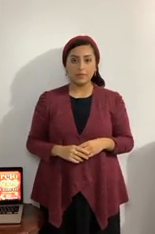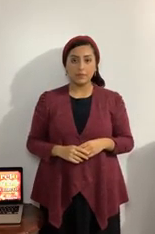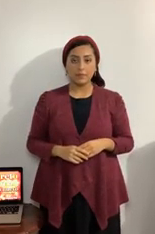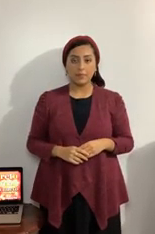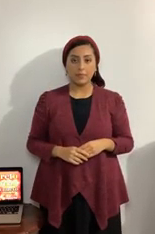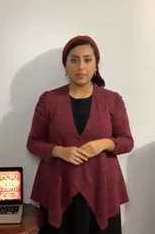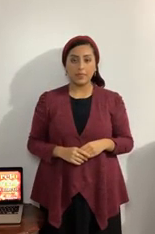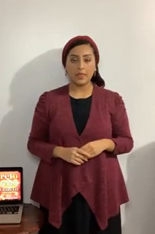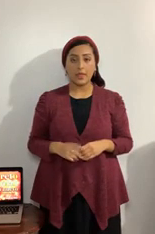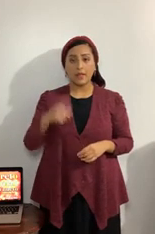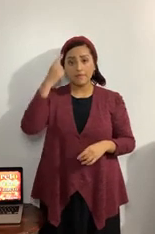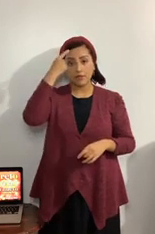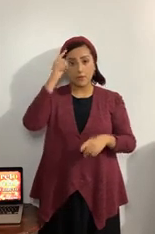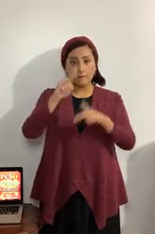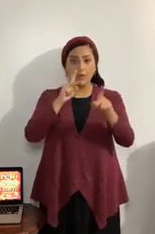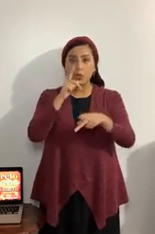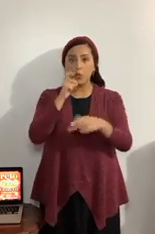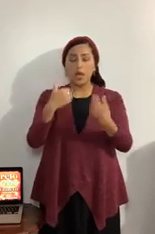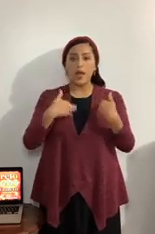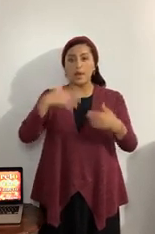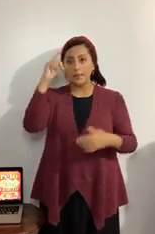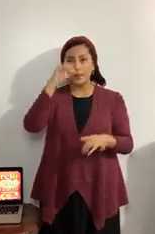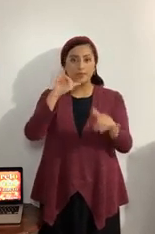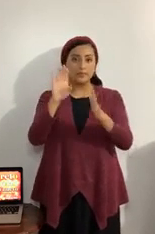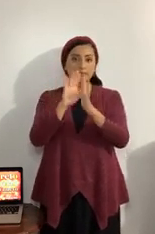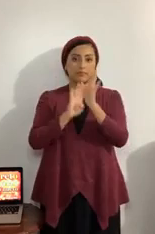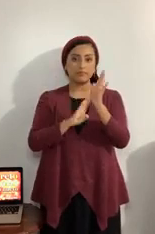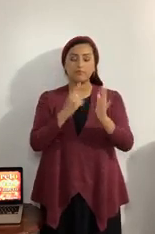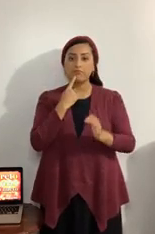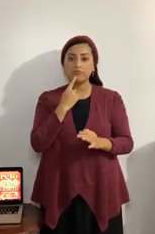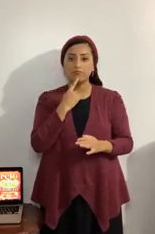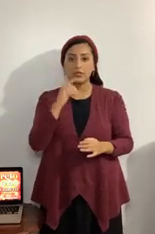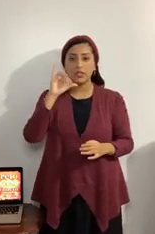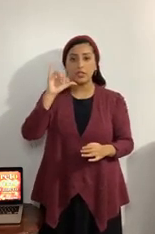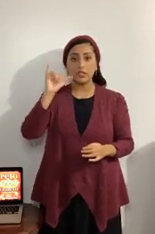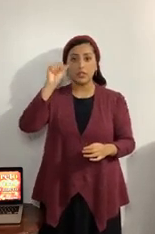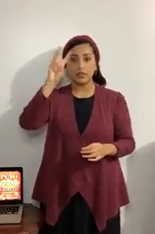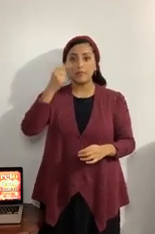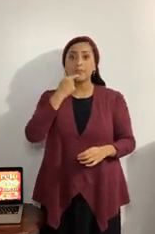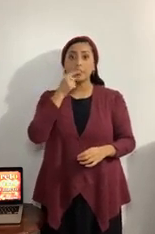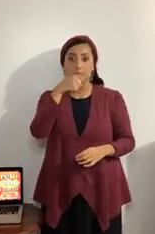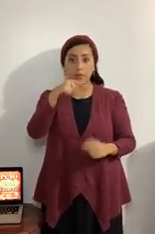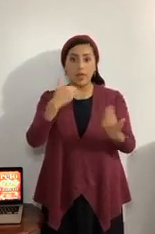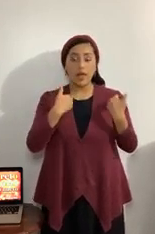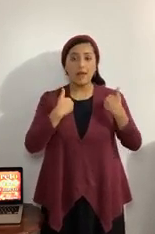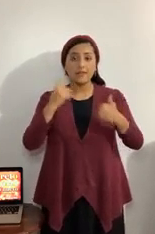Esto es para gente que tenga sabiduría, como dice la Tanaj. Yahshua HaMashiach dice, el que tenga oídos para oír, oiga.